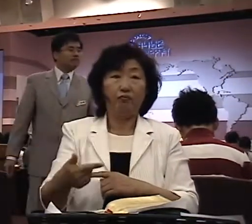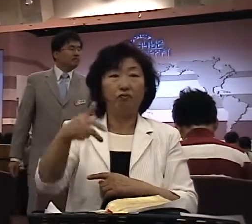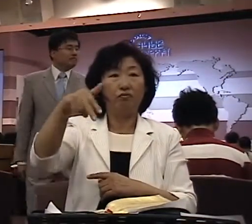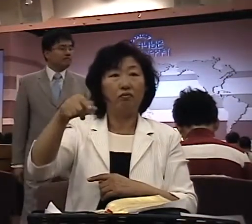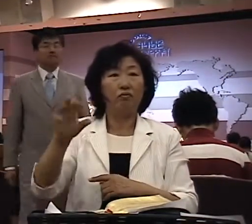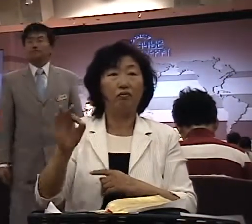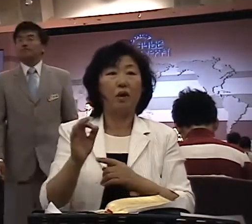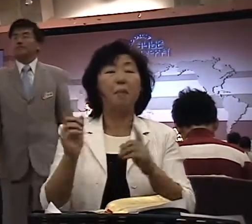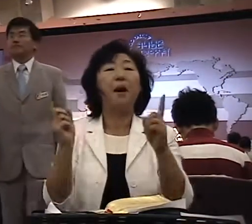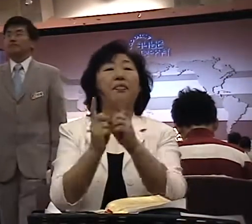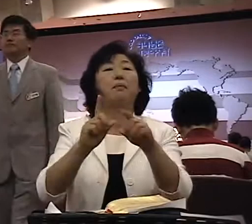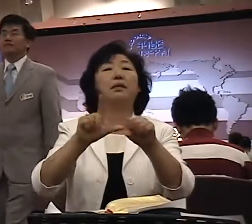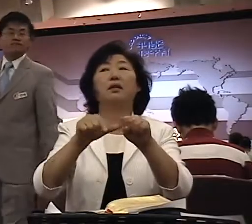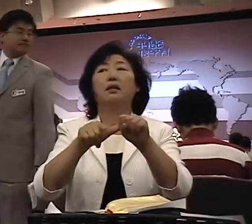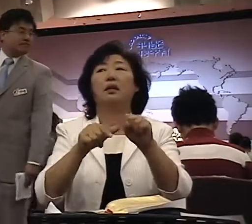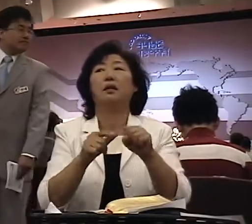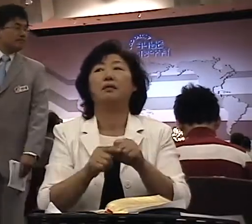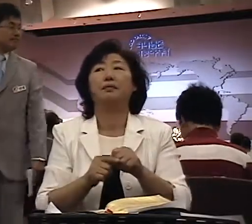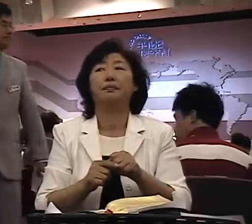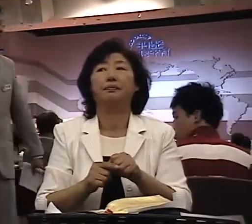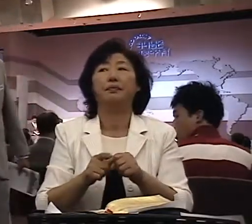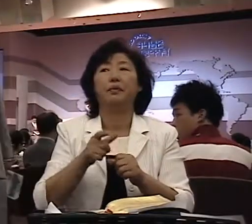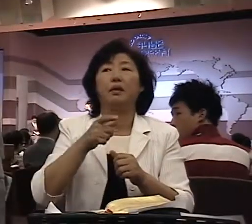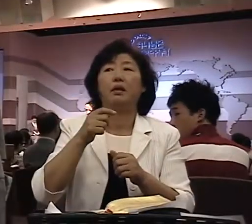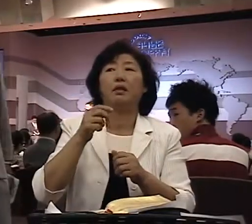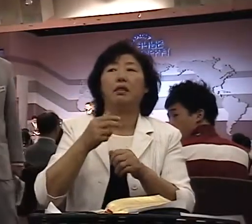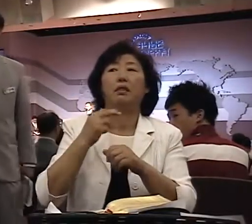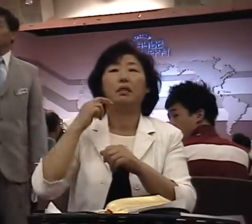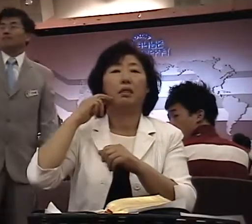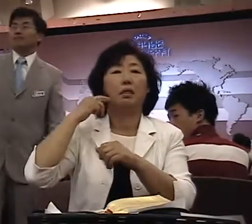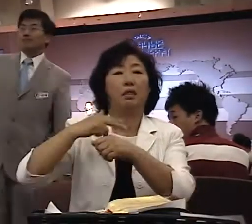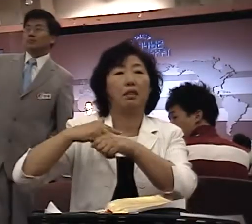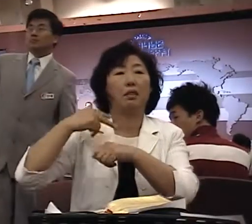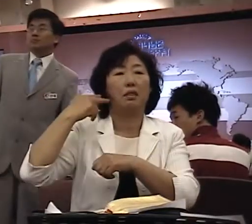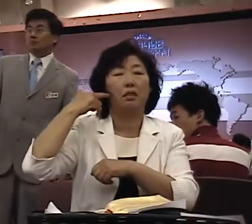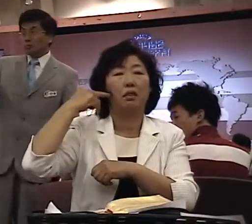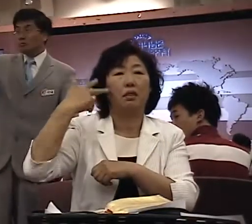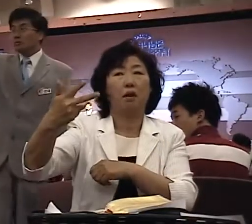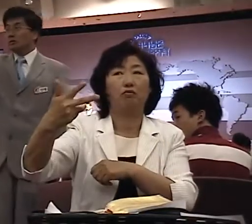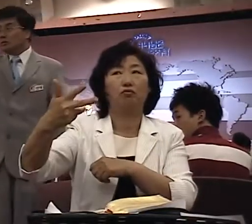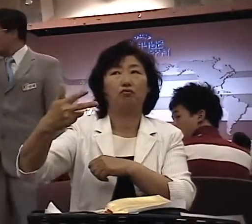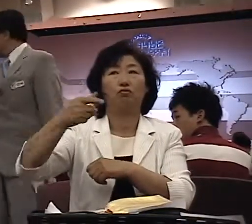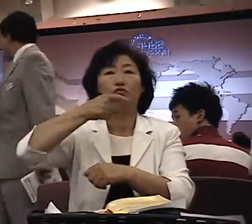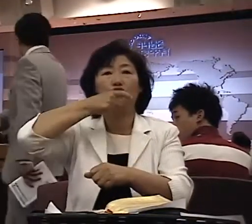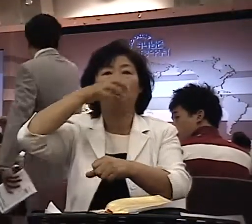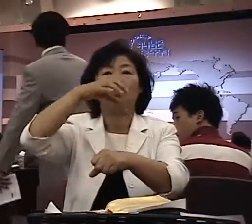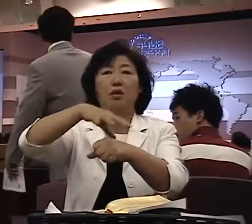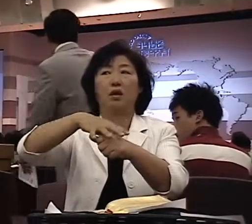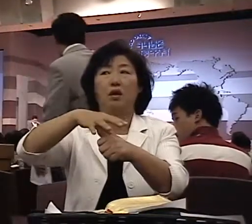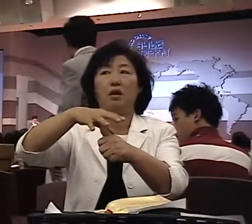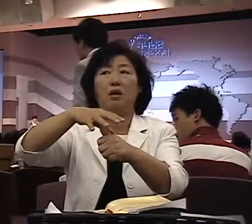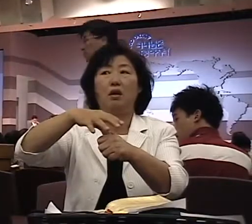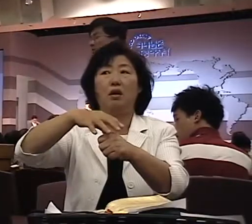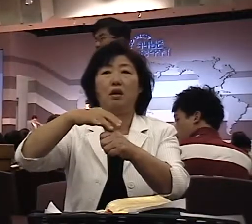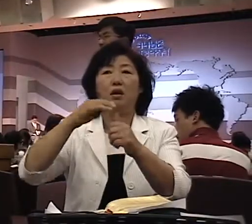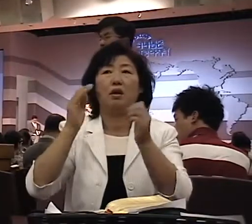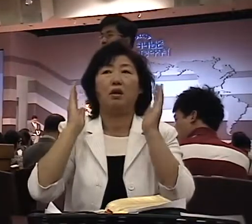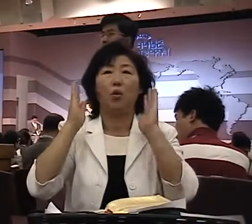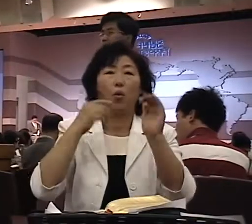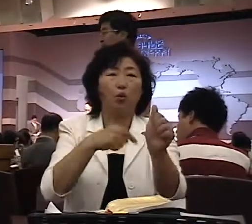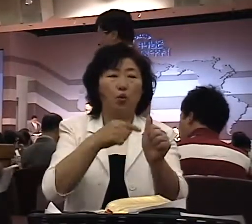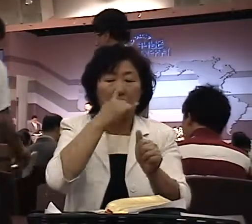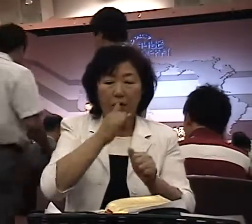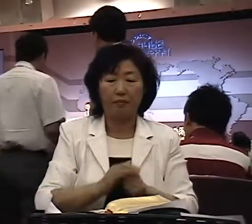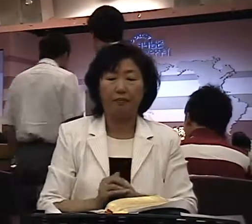바라고요. 다음 주일은 세례 예배가 있겠습니다. 또 어제 교육이 있었는데 은혜 가운데 잘 마쳤습니다.